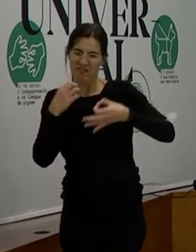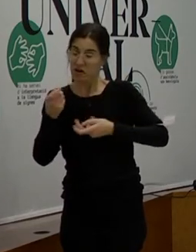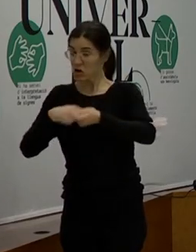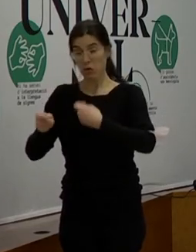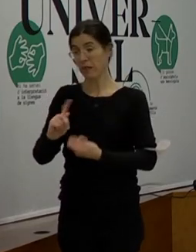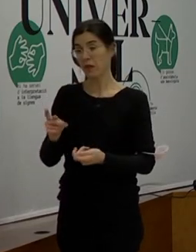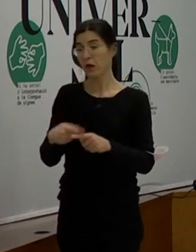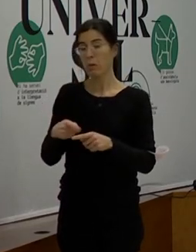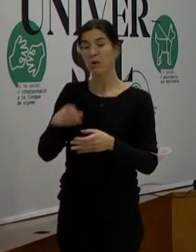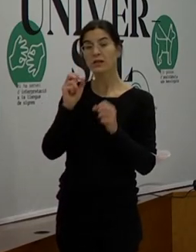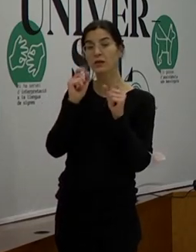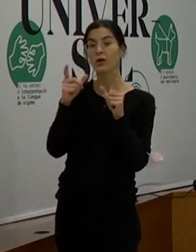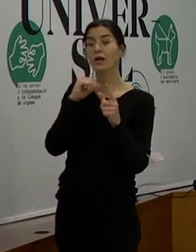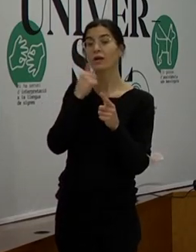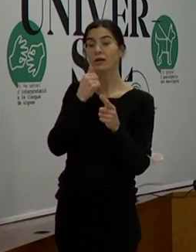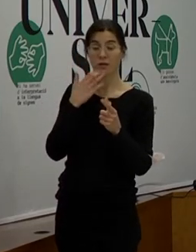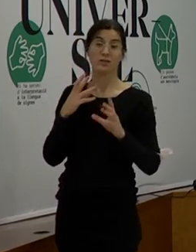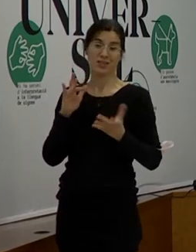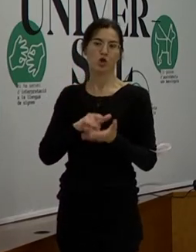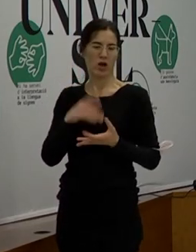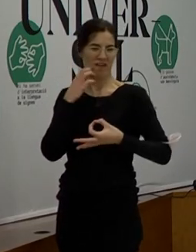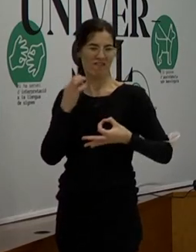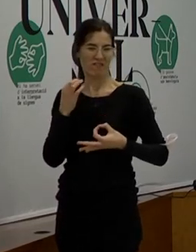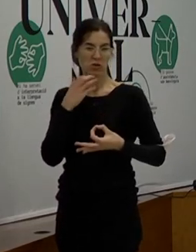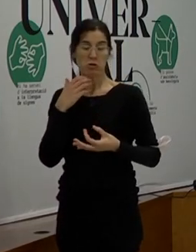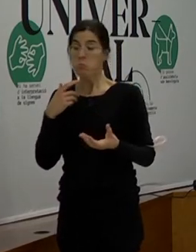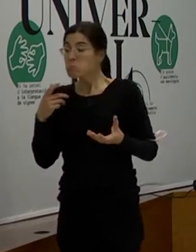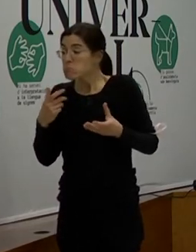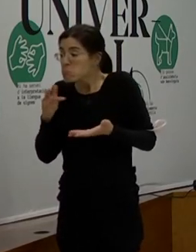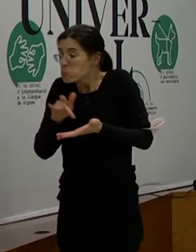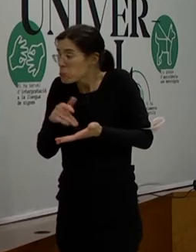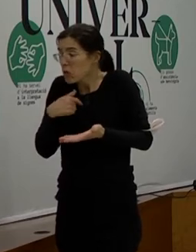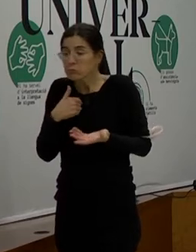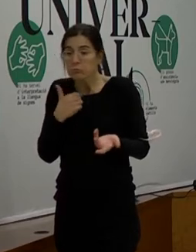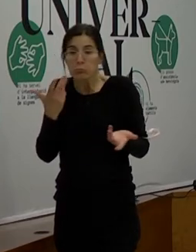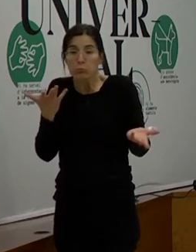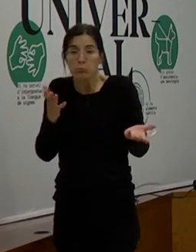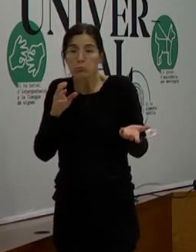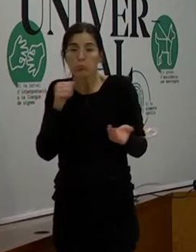Perquè qui se n'adona d'això, el que ho viu? El que no ho viu, a mi que m'expliques.